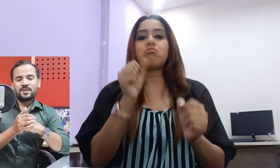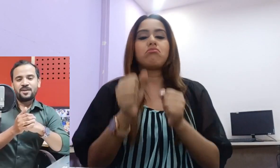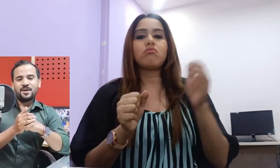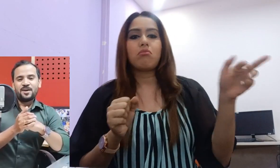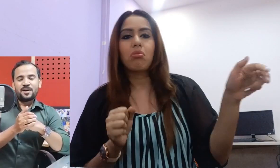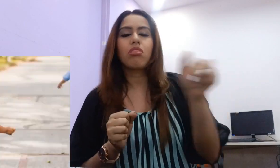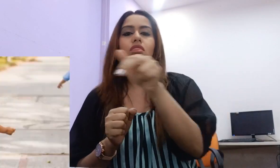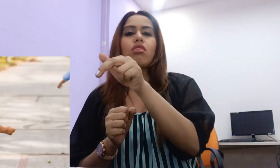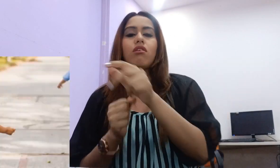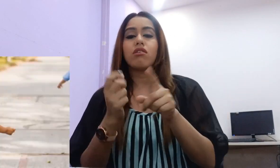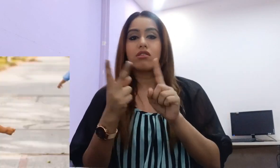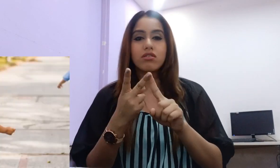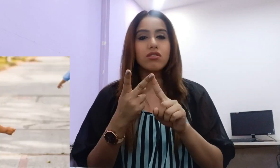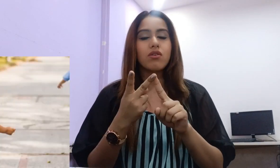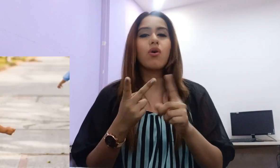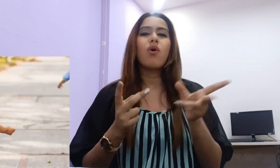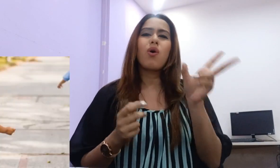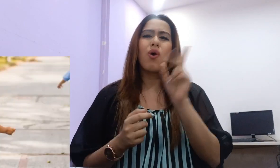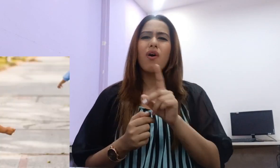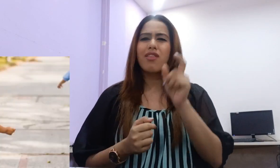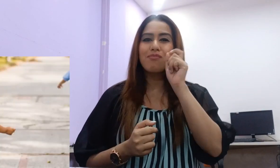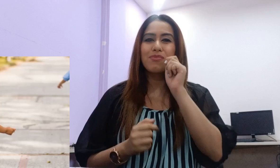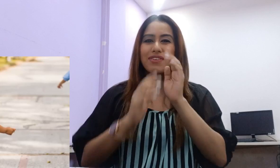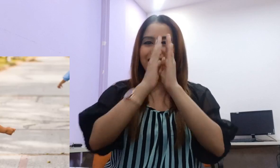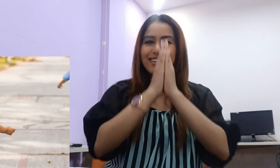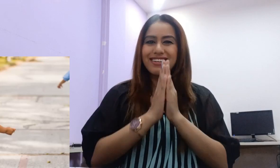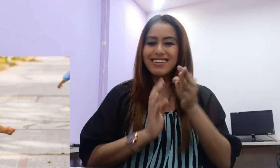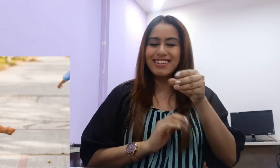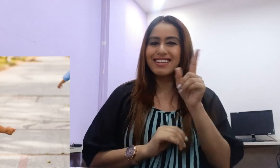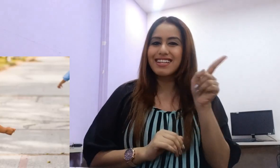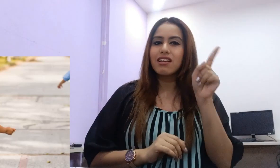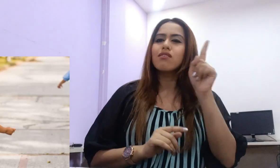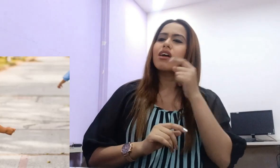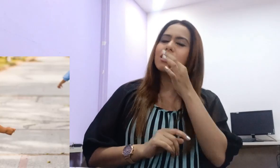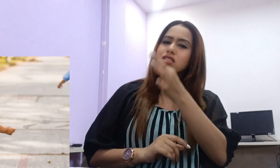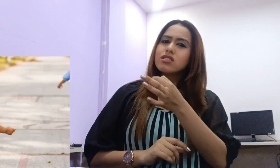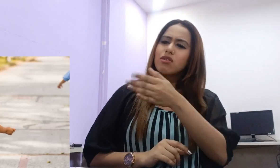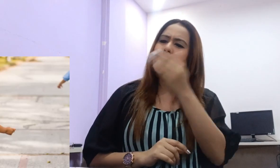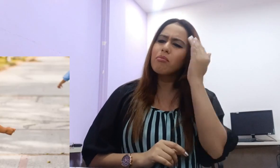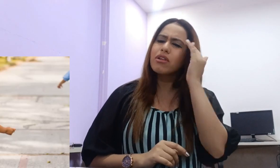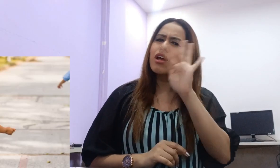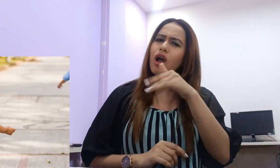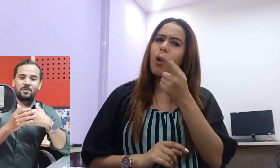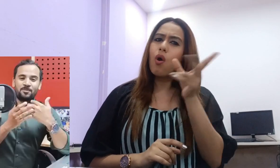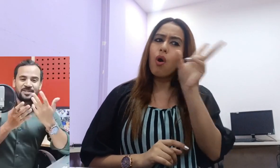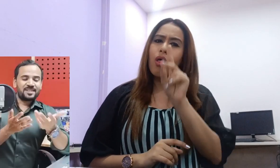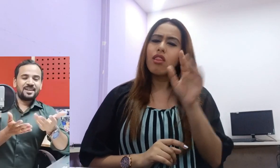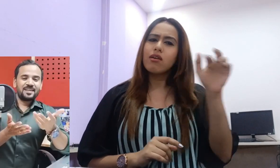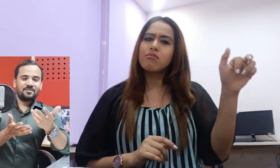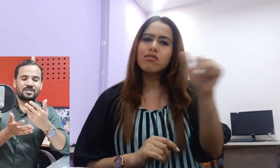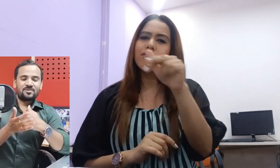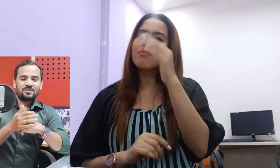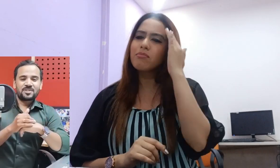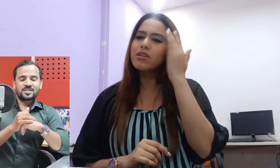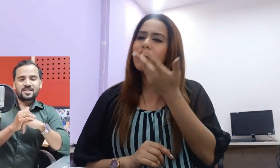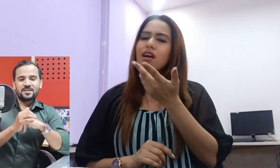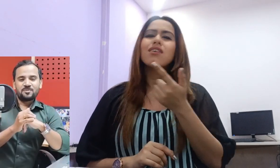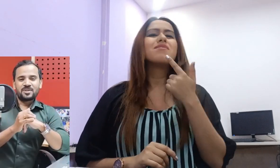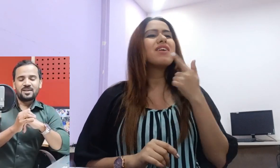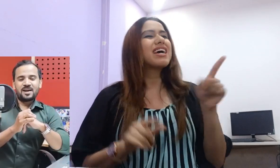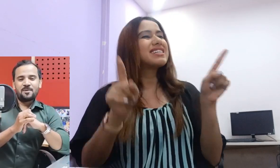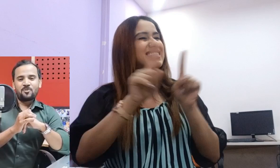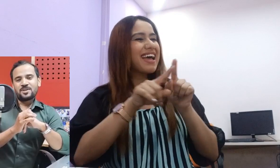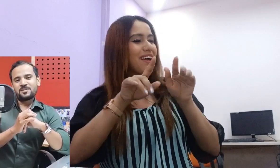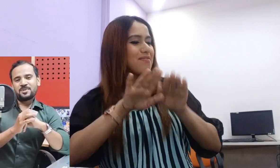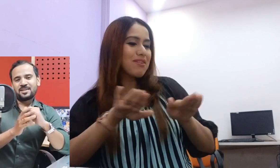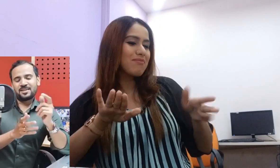रहा है। कमाल ये हुआ कि उस बच्चे के पीछे दौड़ता हुआ एक और बच्चा भाग के निकला। अब की बार फिर से रहा नहीं गया। वास्तु वाले विशेषज्ञ ने